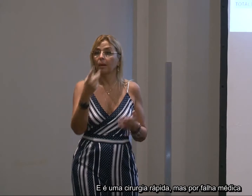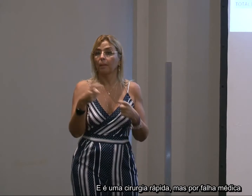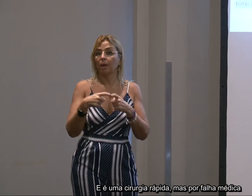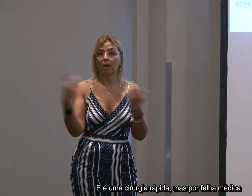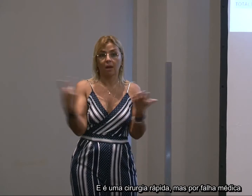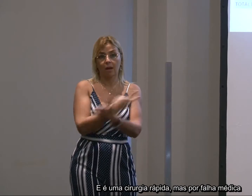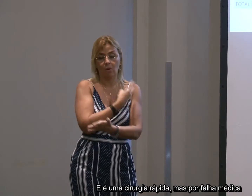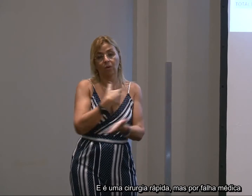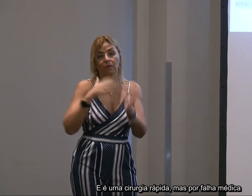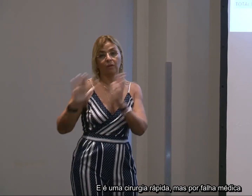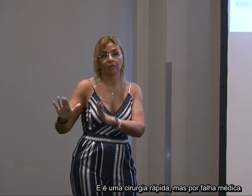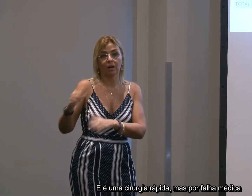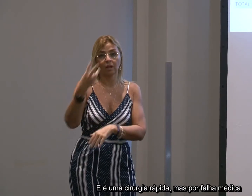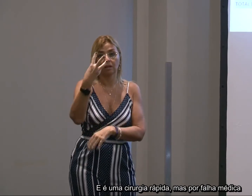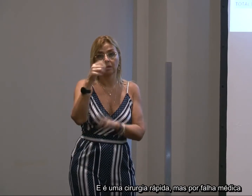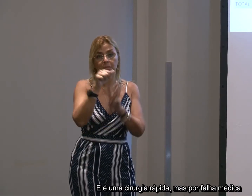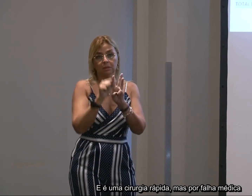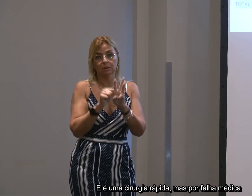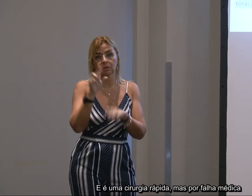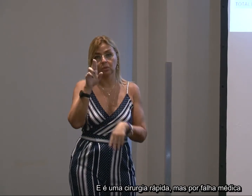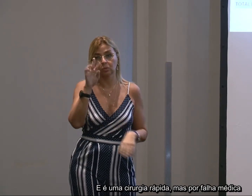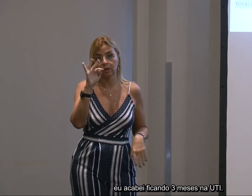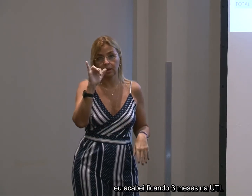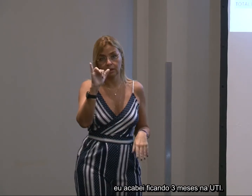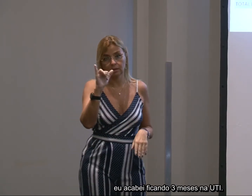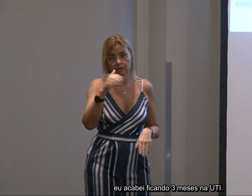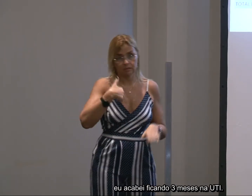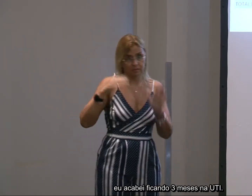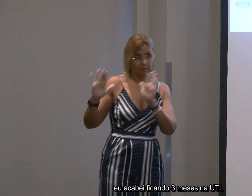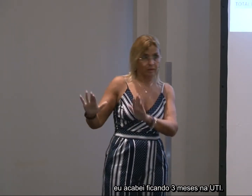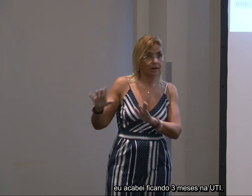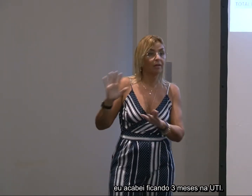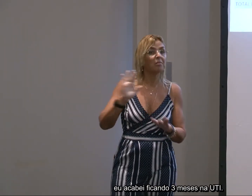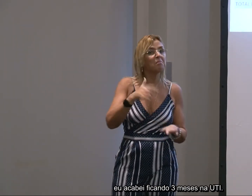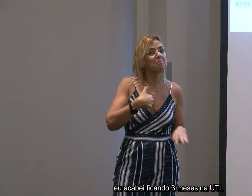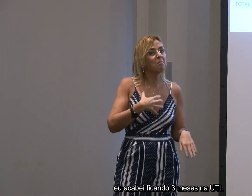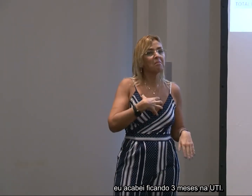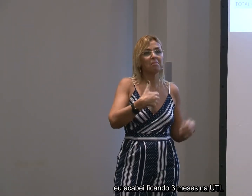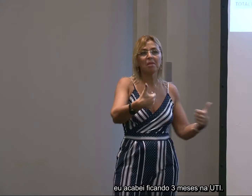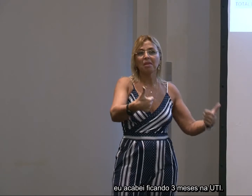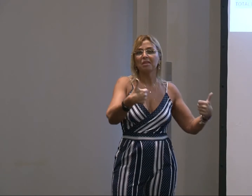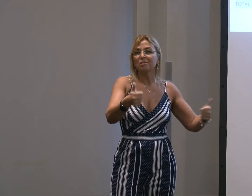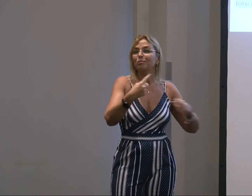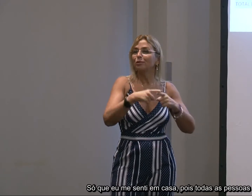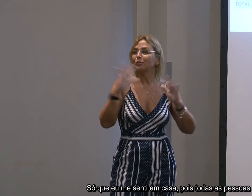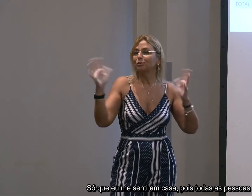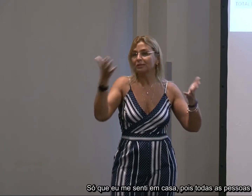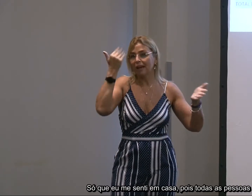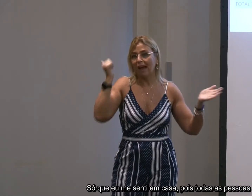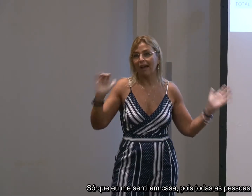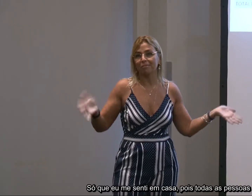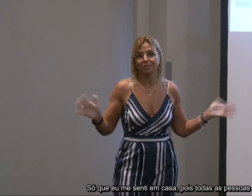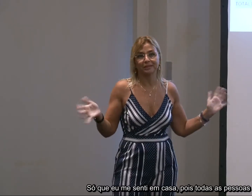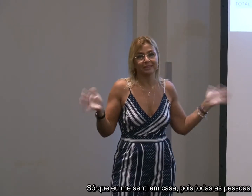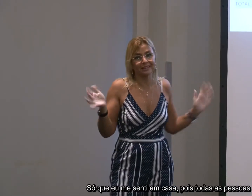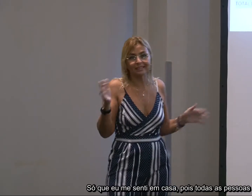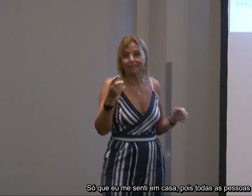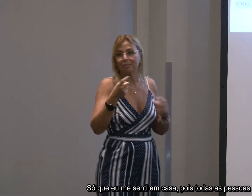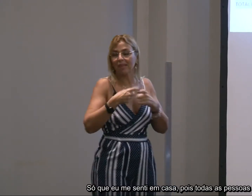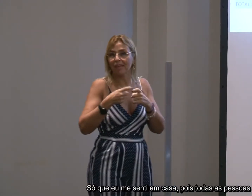cirurgia rápida, só que o que aconteceu? Por falha médica eu acabei ficando 3 meses na UTI. Só que eu me senti em casa, porque